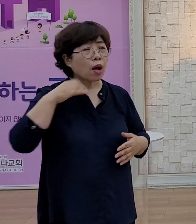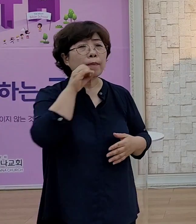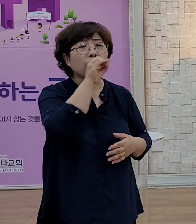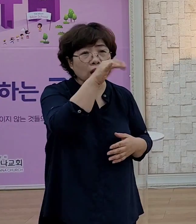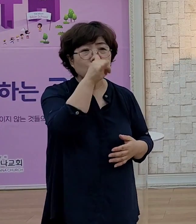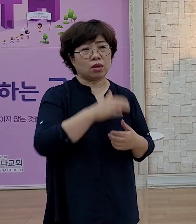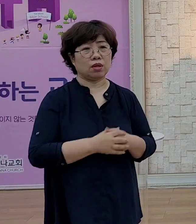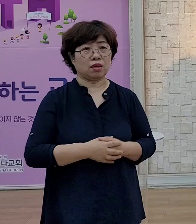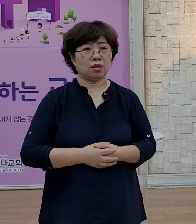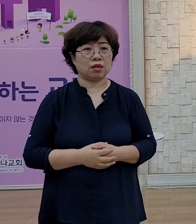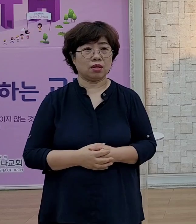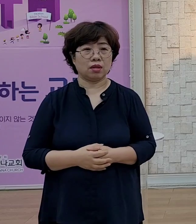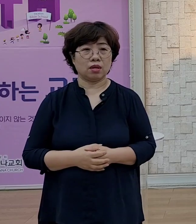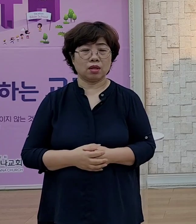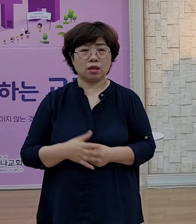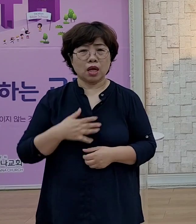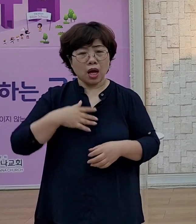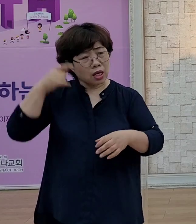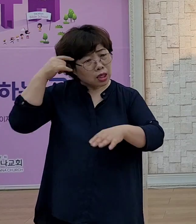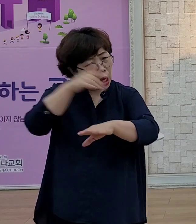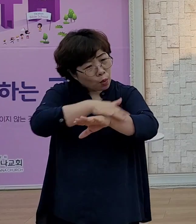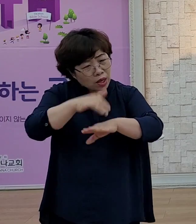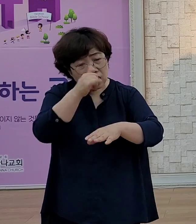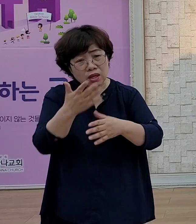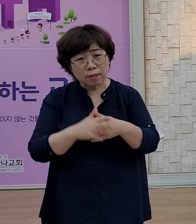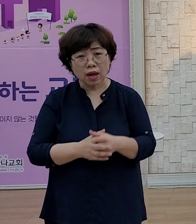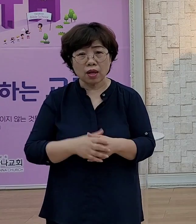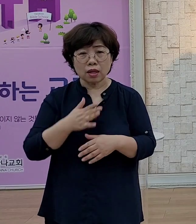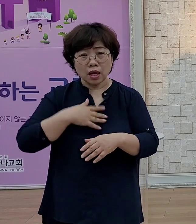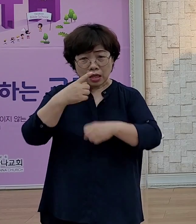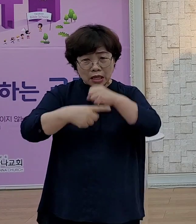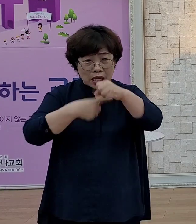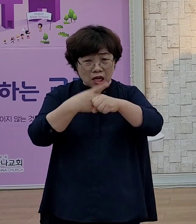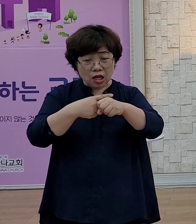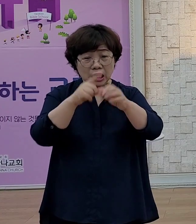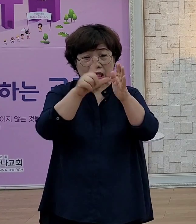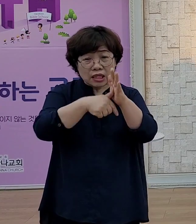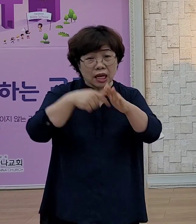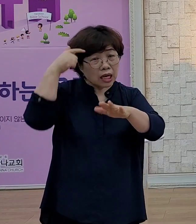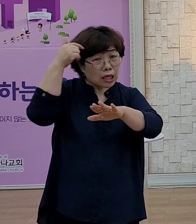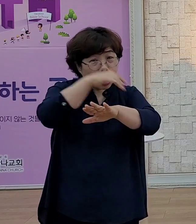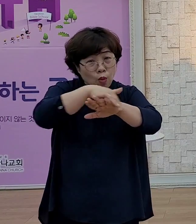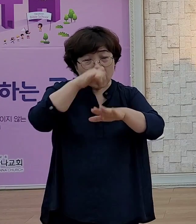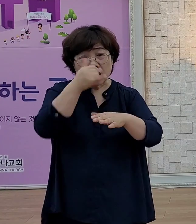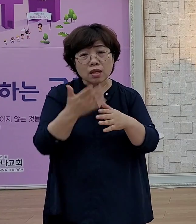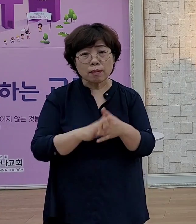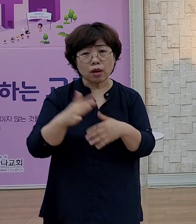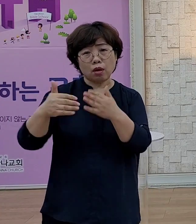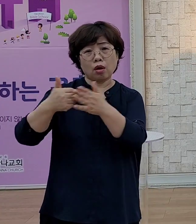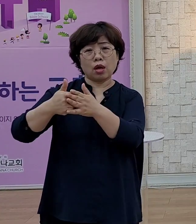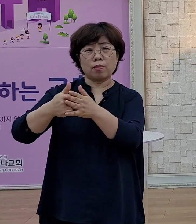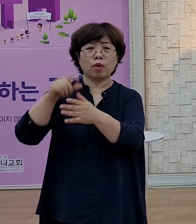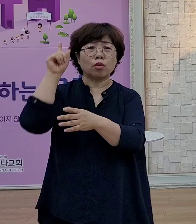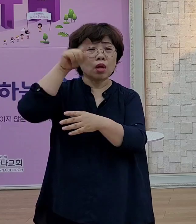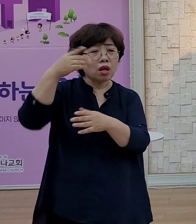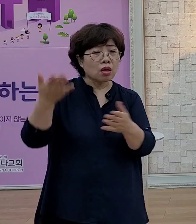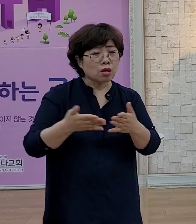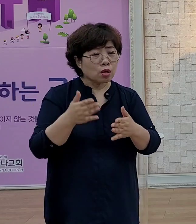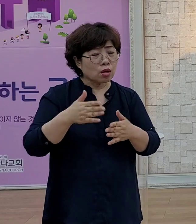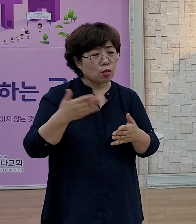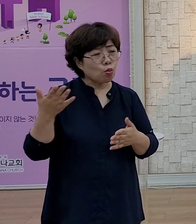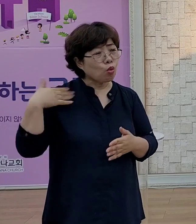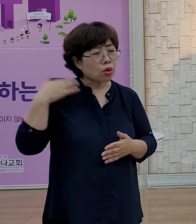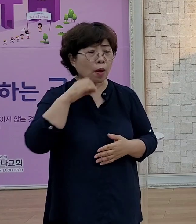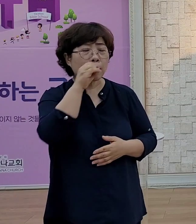뭘 보여주냐면 내가 내 인생의 주인이 되어서는 안 되는 이유가 뭐냐? 이걸 말해주고 있는